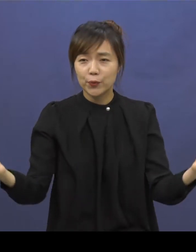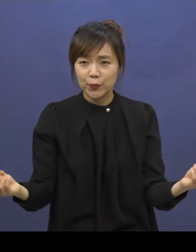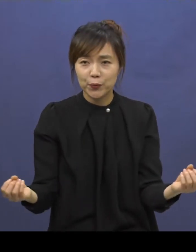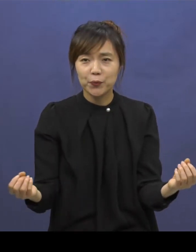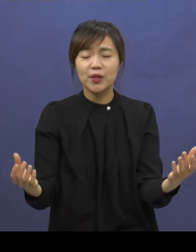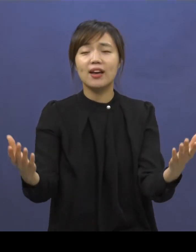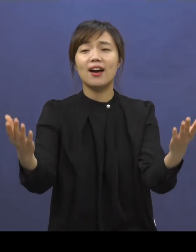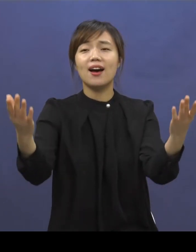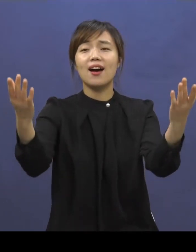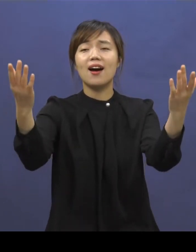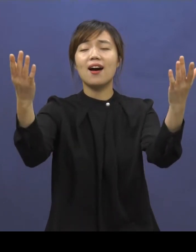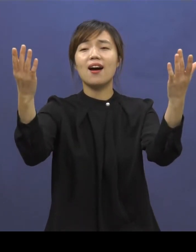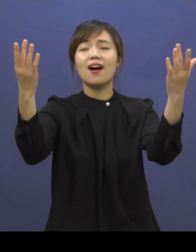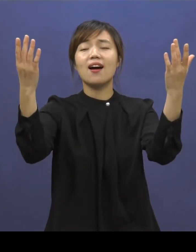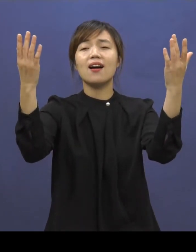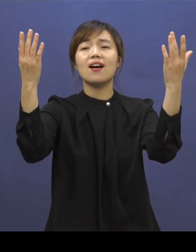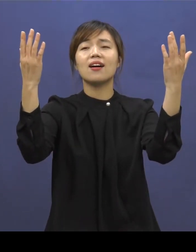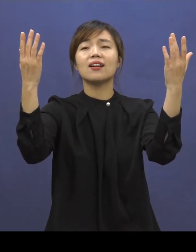할렐루야